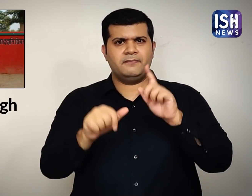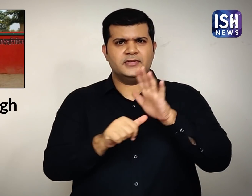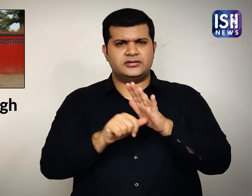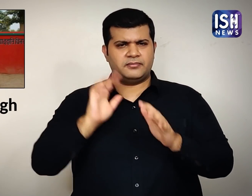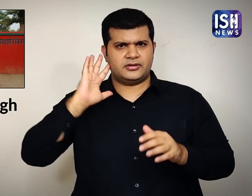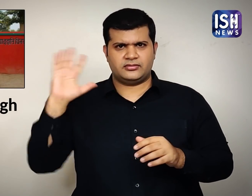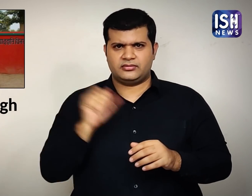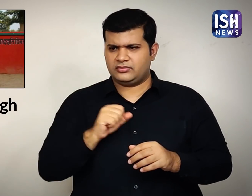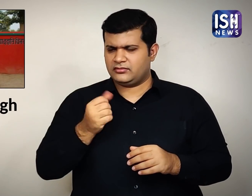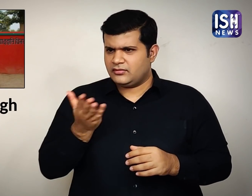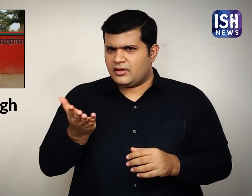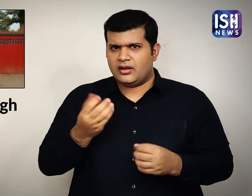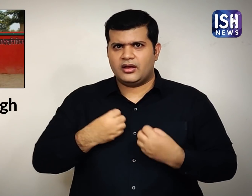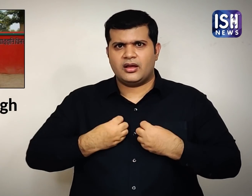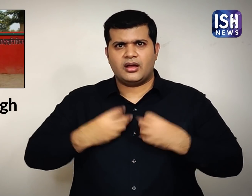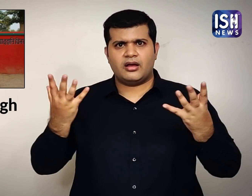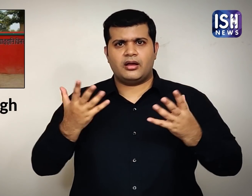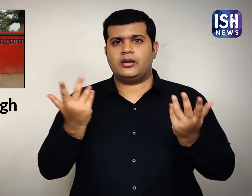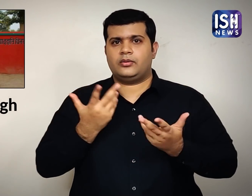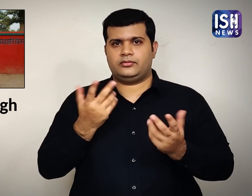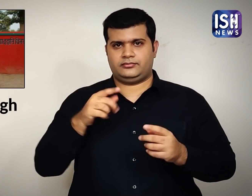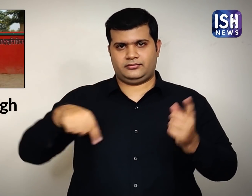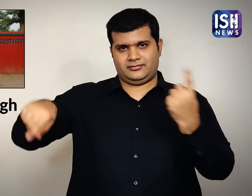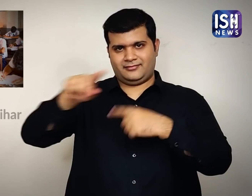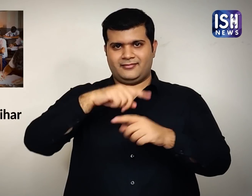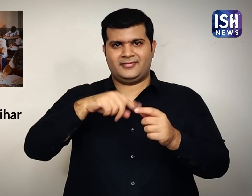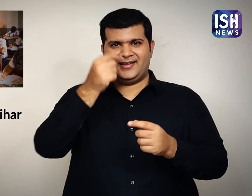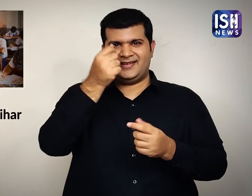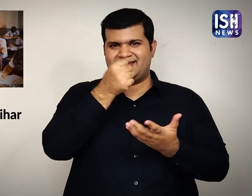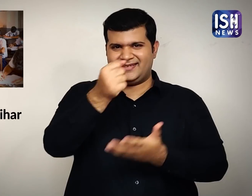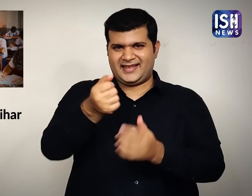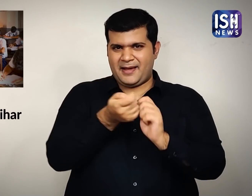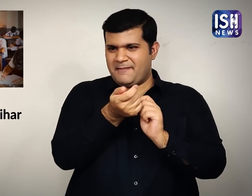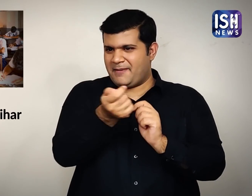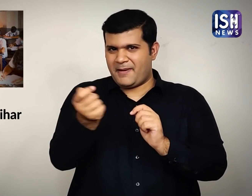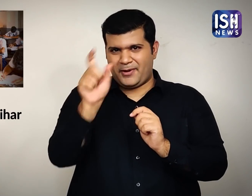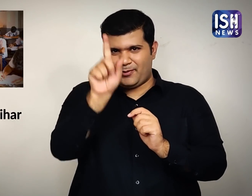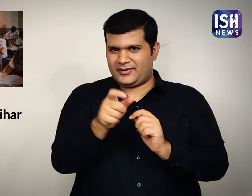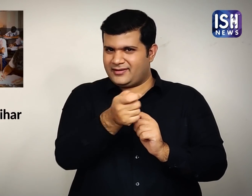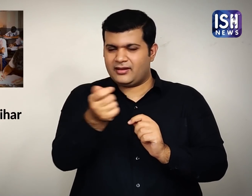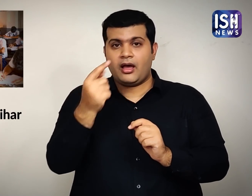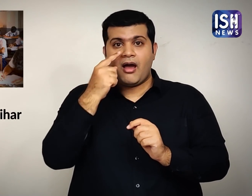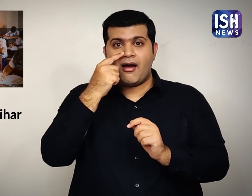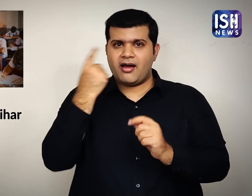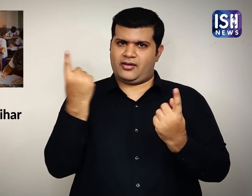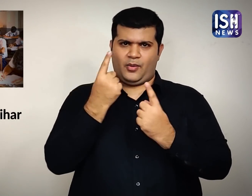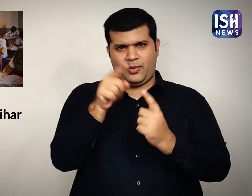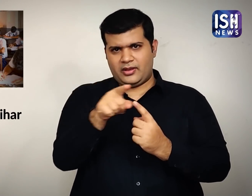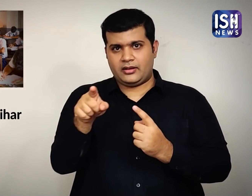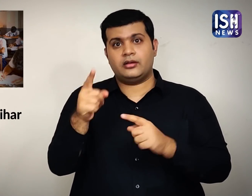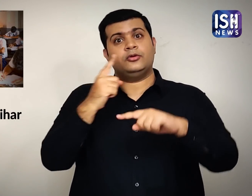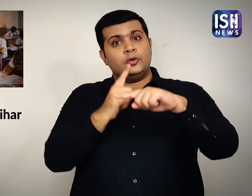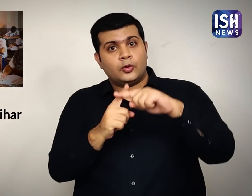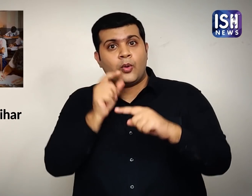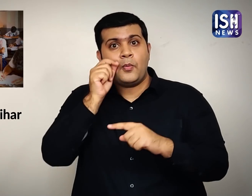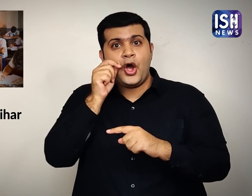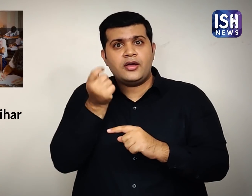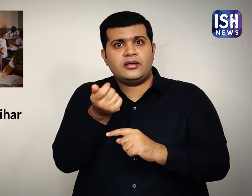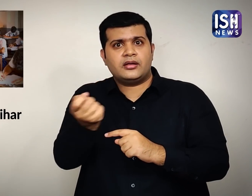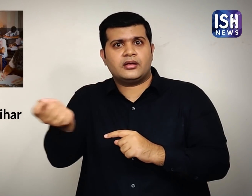स्कूल के प्रतनाचारिय ने देखा कि लड़कियों को पैड खरीदने के लिए जो धन राशी दी जानी थी वह वास्तों में लड़कों को भी दी गई थी